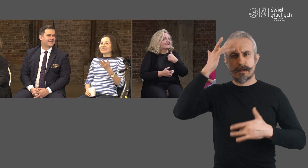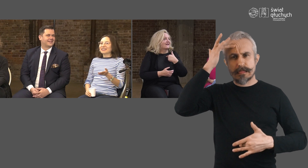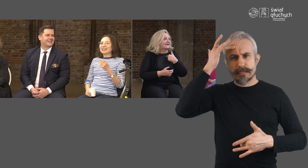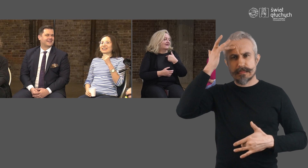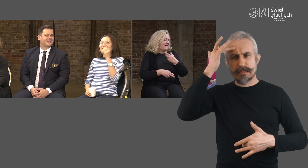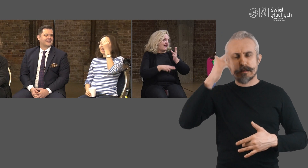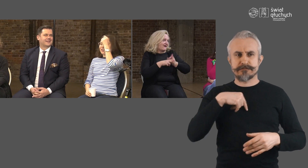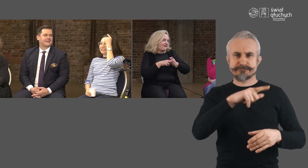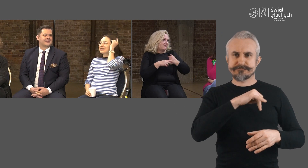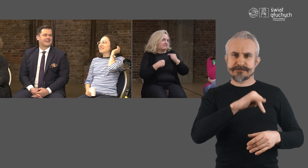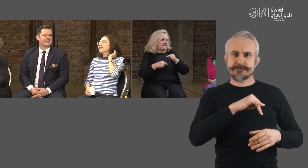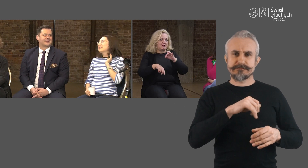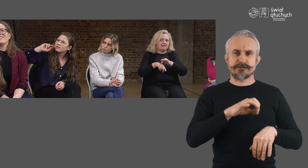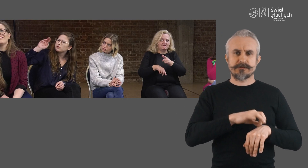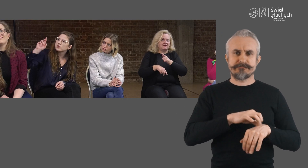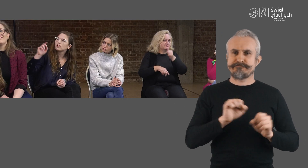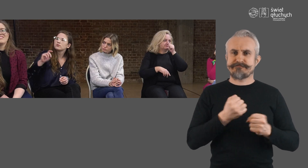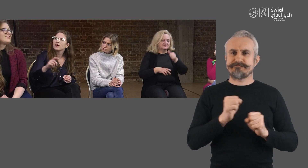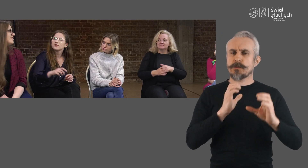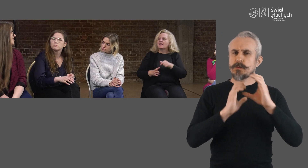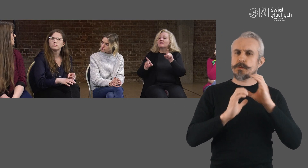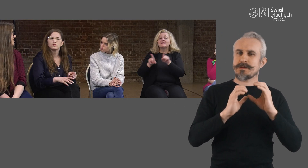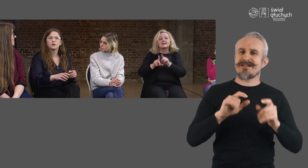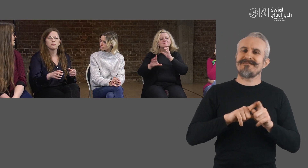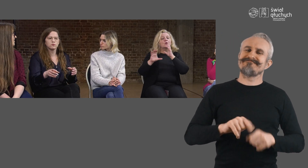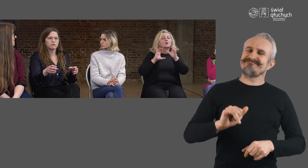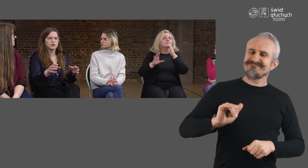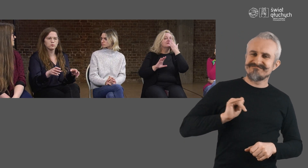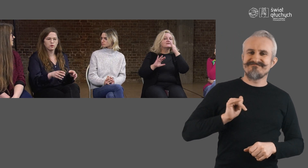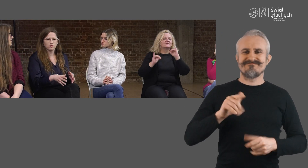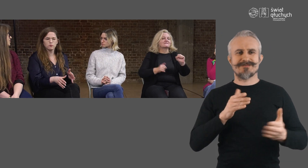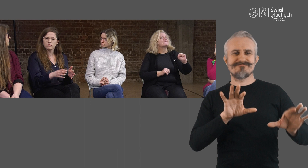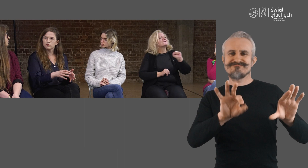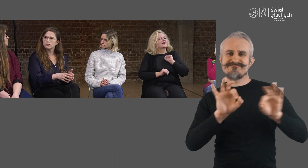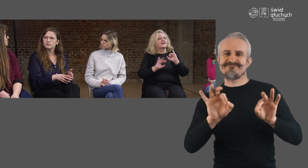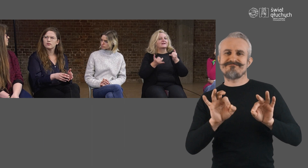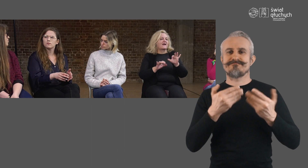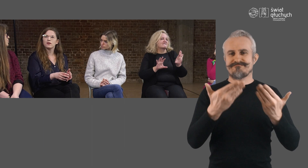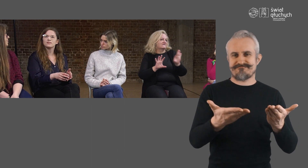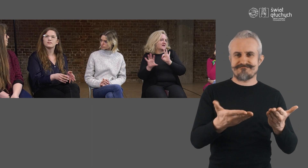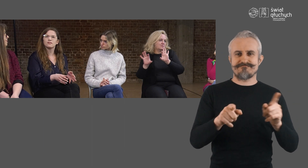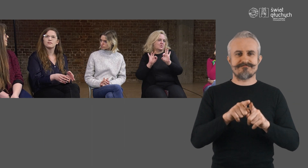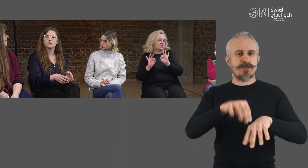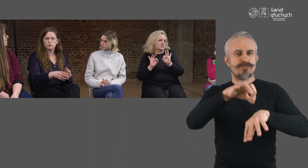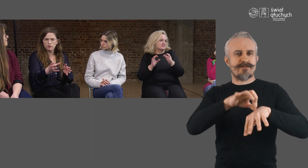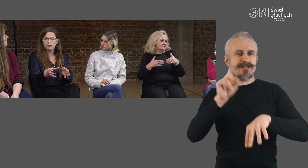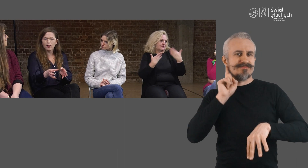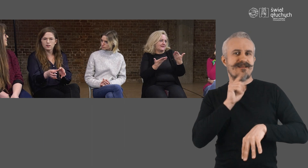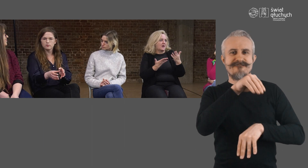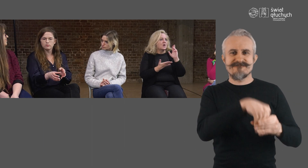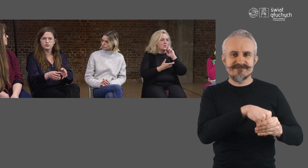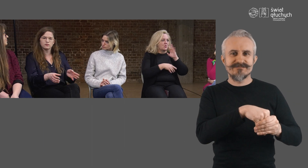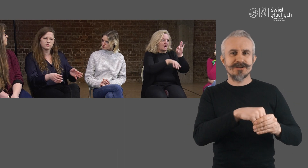jako pacjent i lekarz. Też komunikacja by była, fajnie byłoby, jakby był wybór między